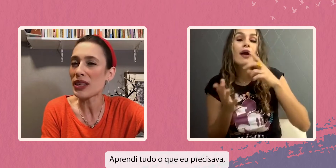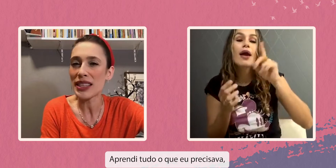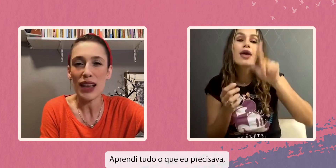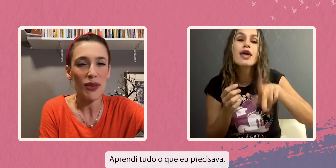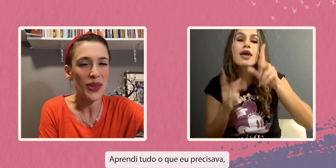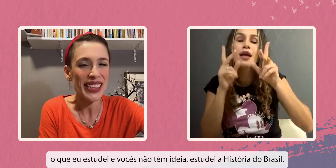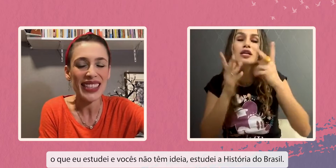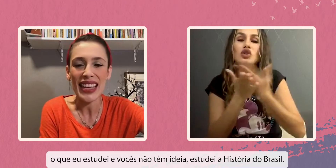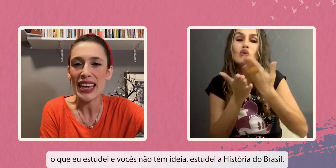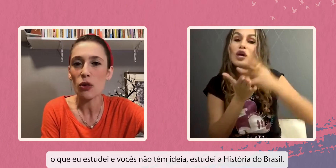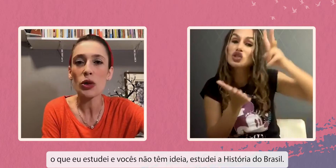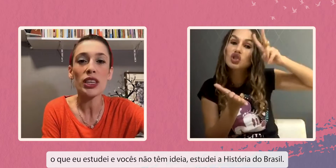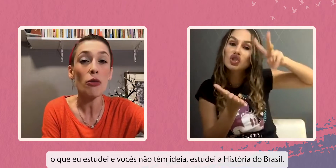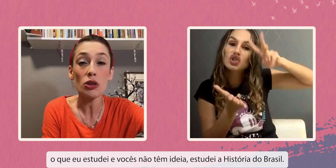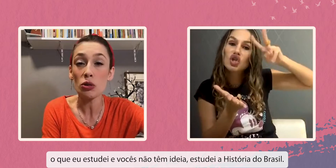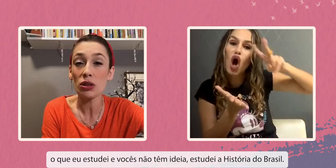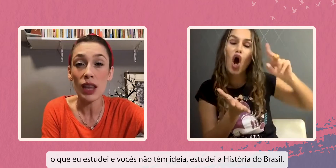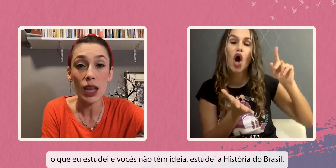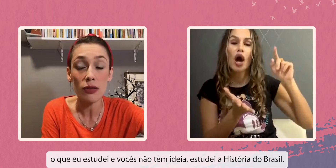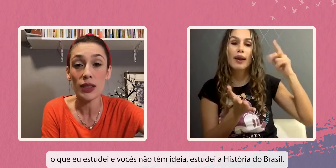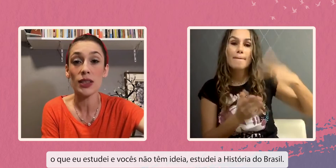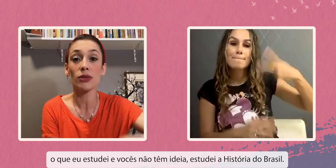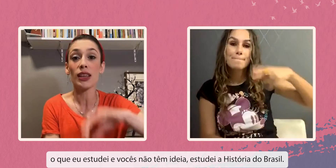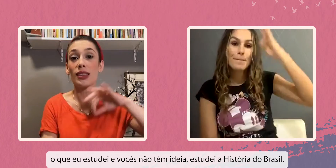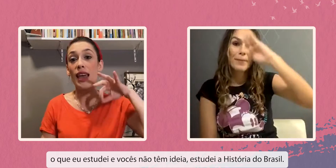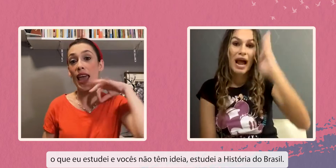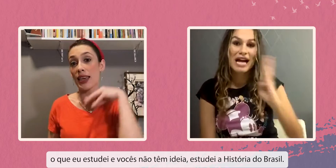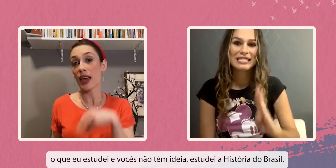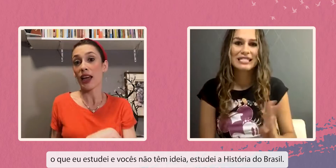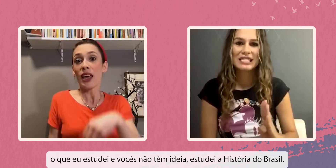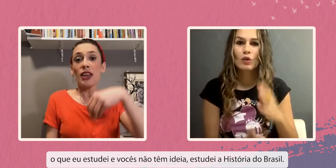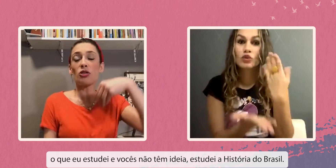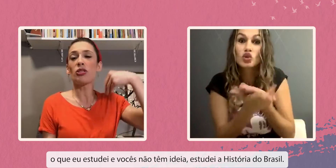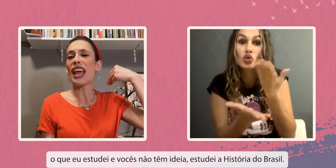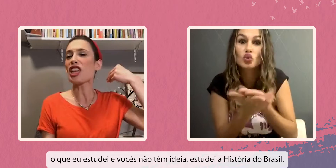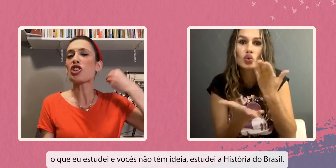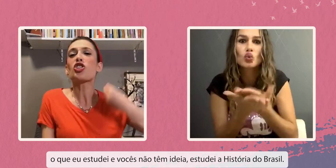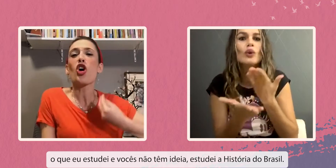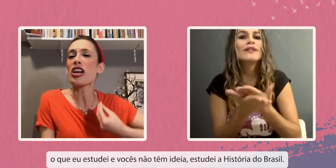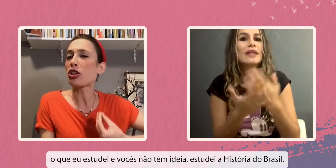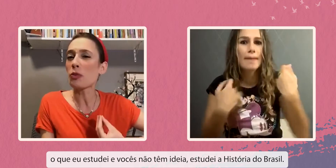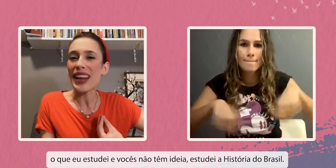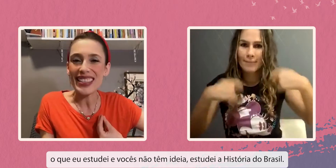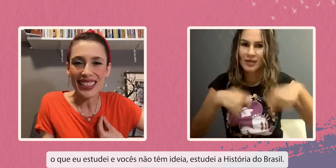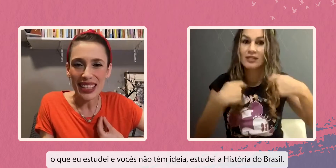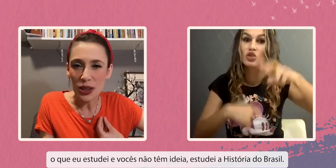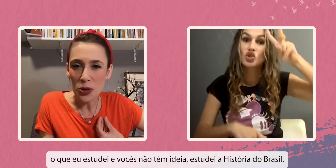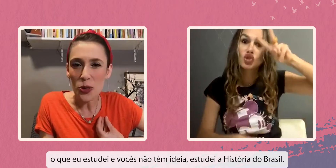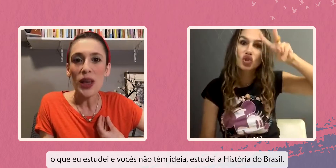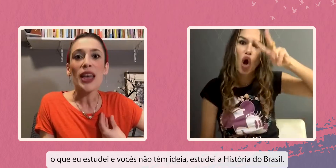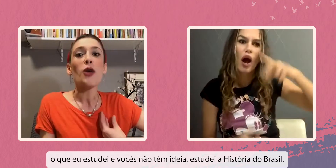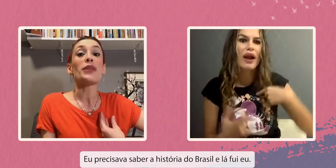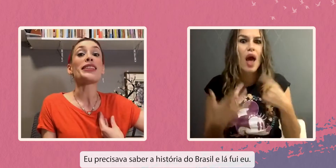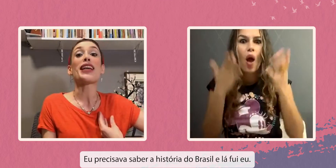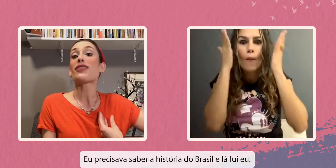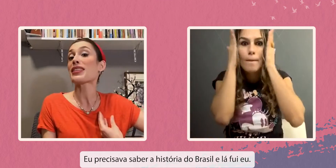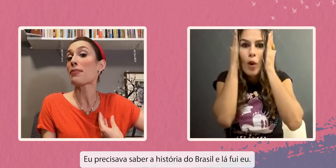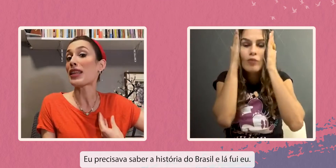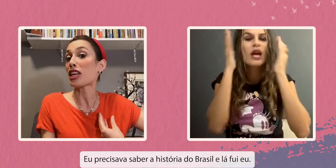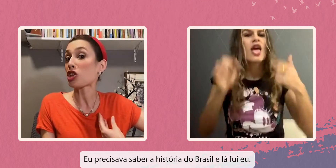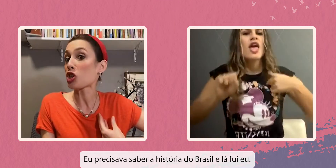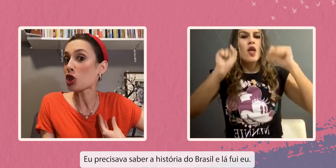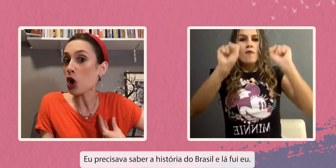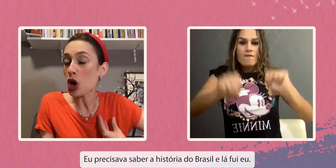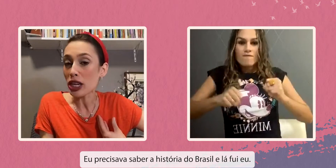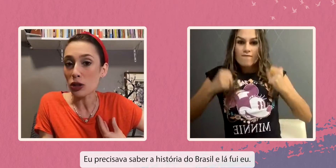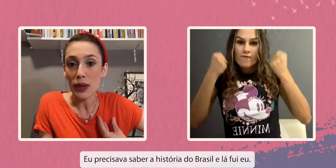Tudo que eu precisava fazer, o que eu estudei, vocês não têm ideia. Estudei a história do Brasil, eu precisava saber